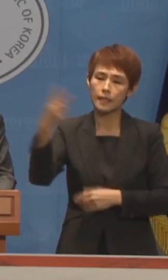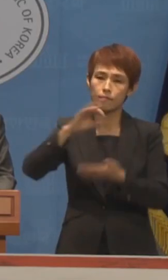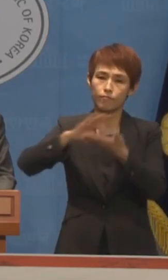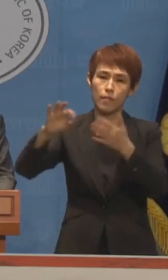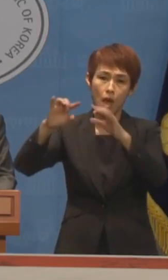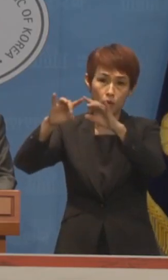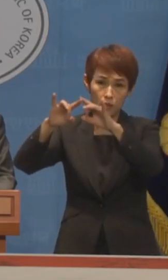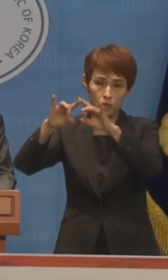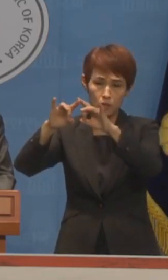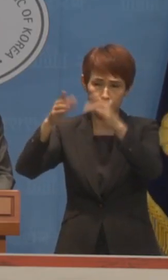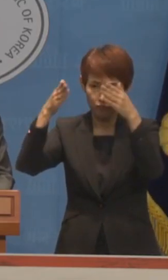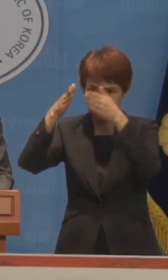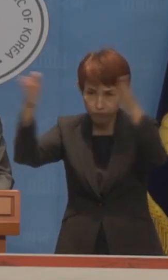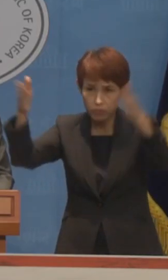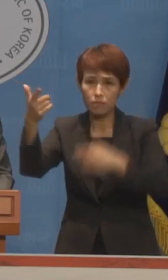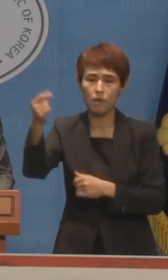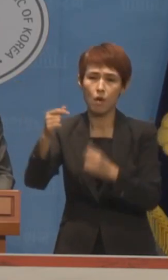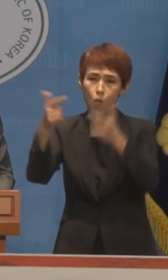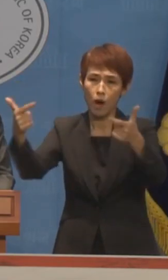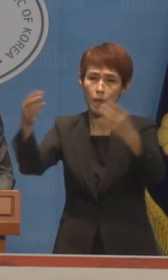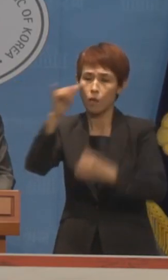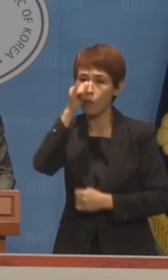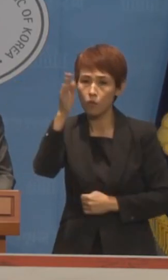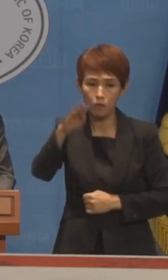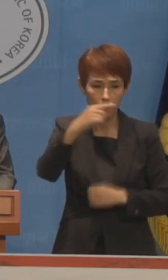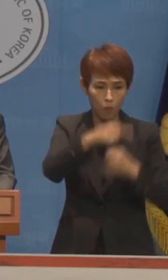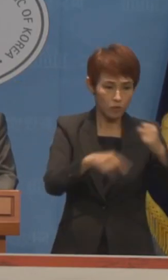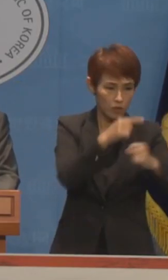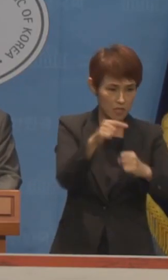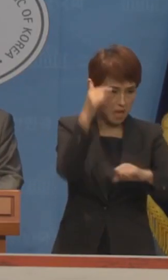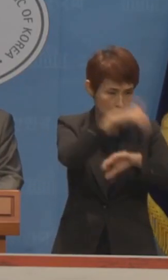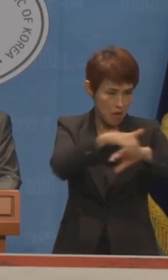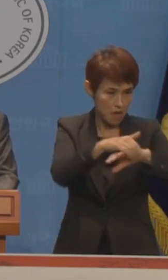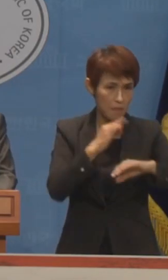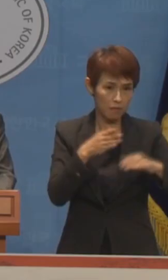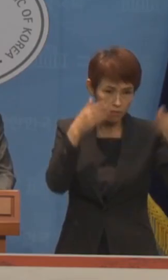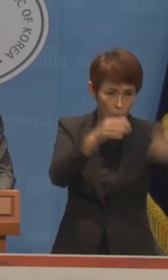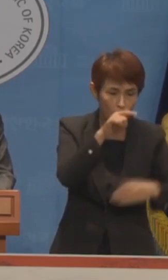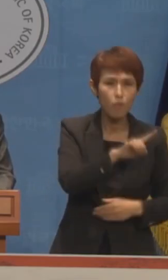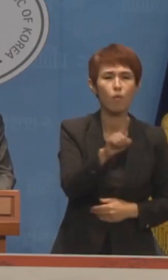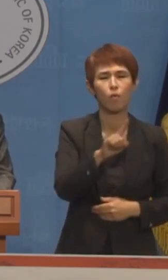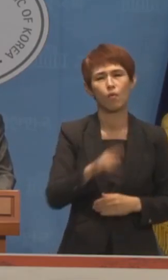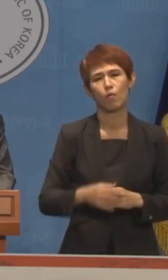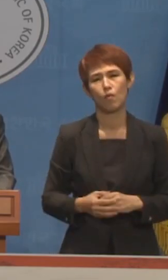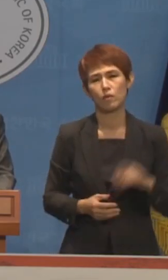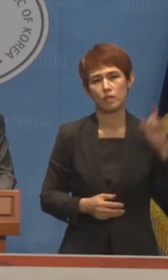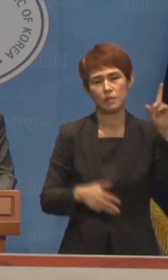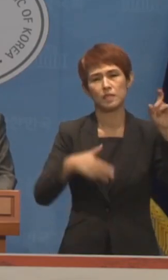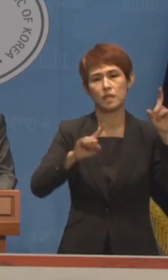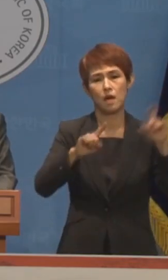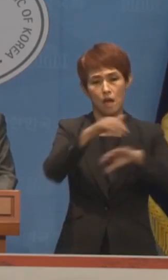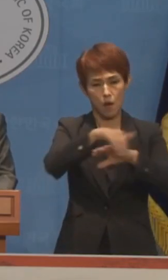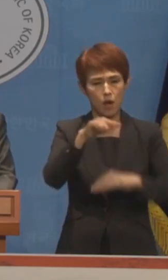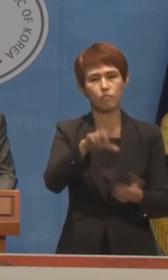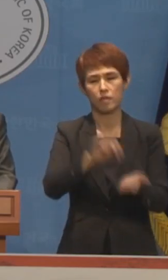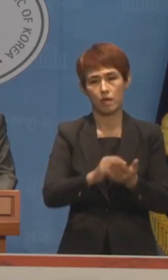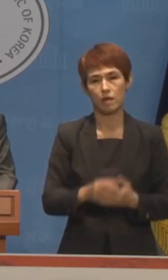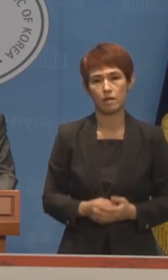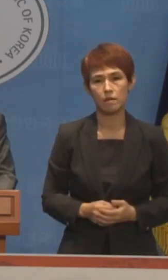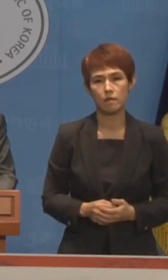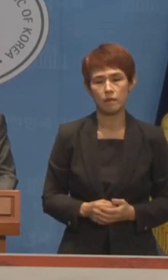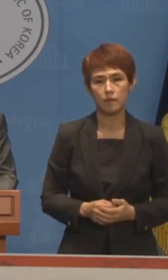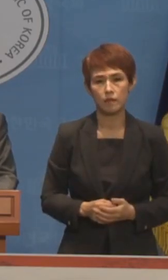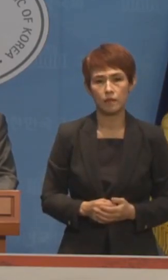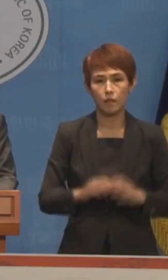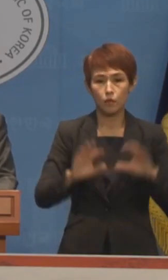계획만 가득한 시대 역행적 계획입니다. 저는 지난 국정감사에서 수차례 제11차